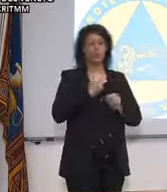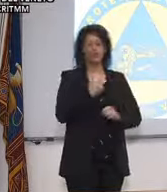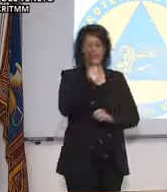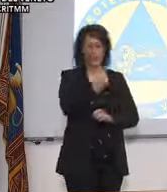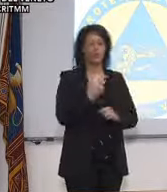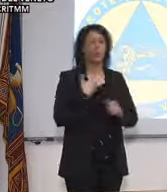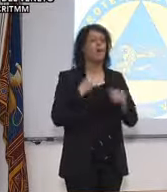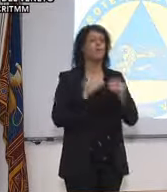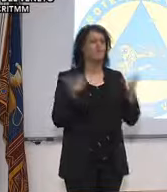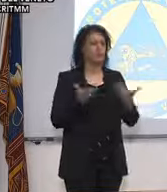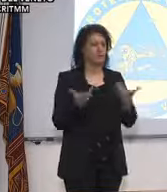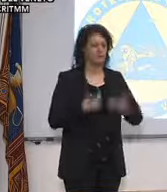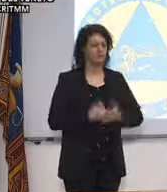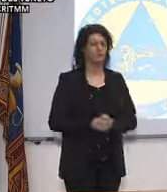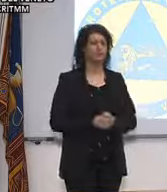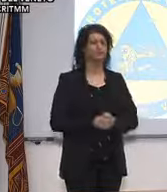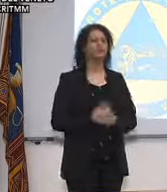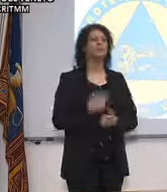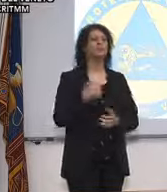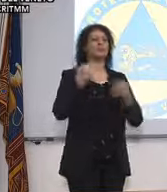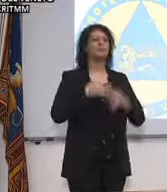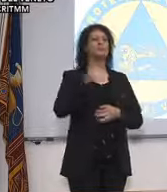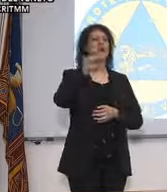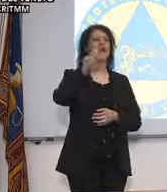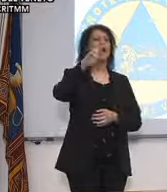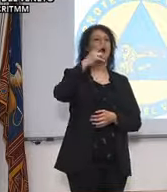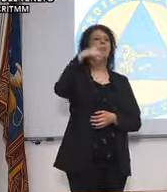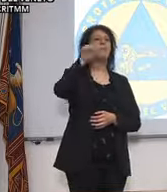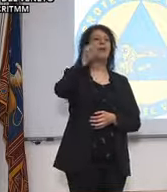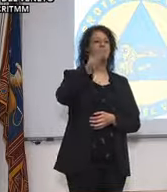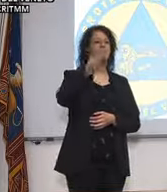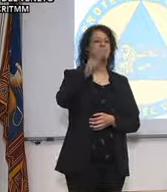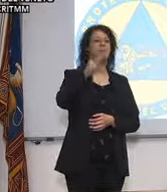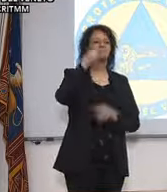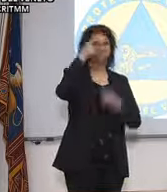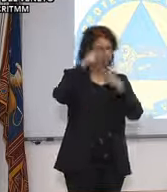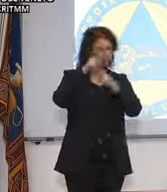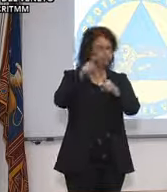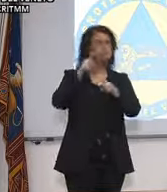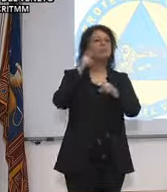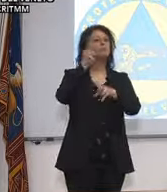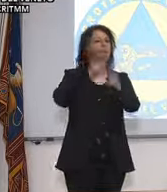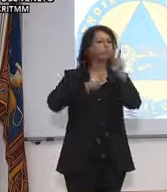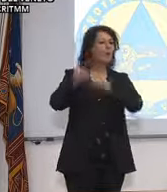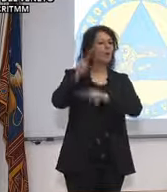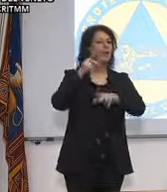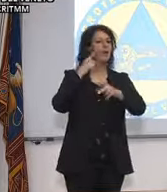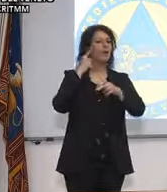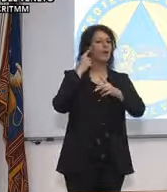Abbiamo detto alla nostra agenzia, l'ARPAB, di metterci in moto per cercare di capirne di più.